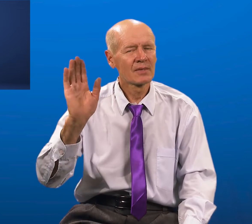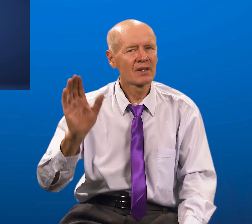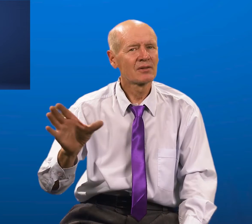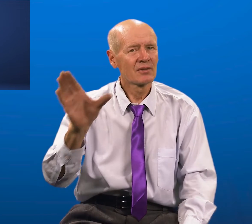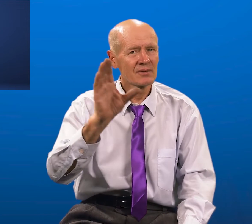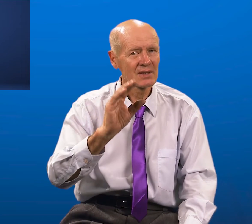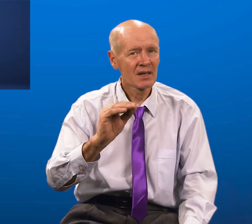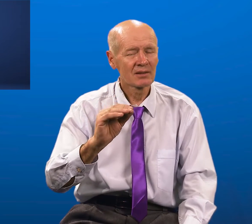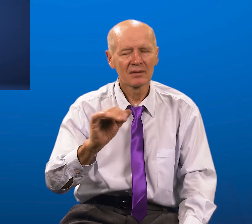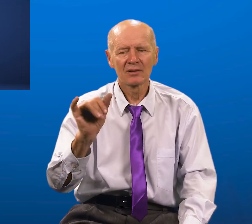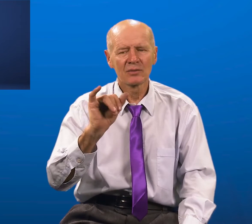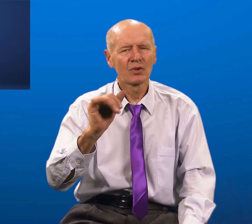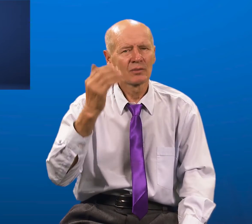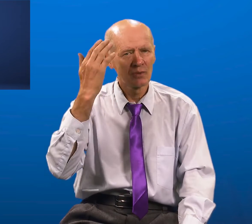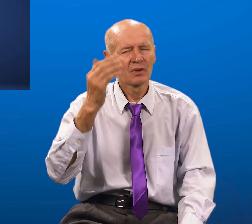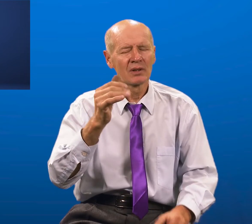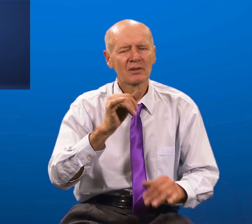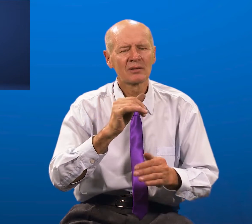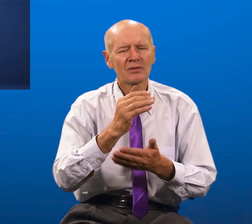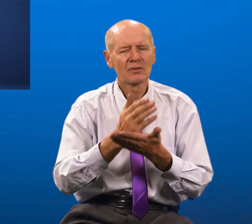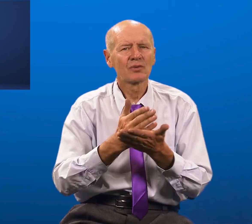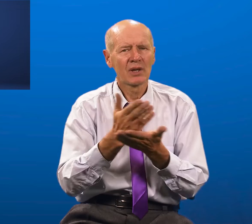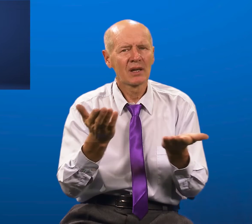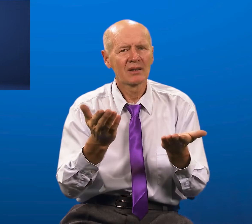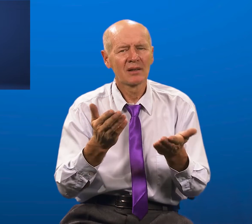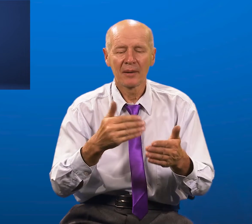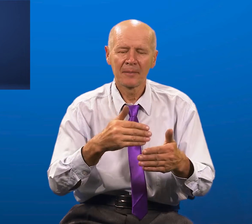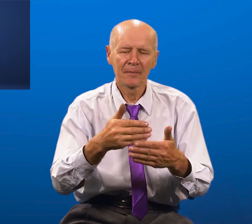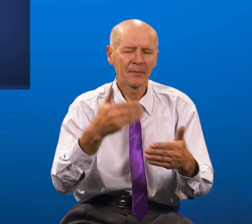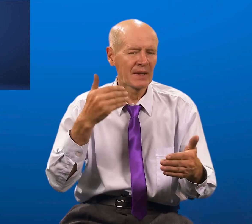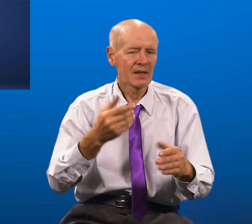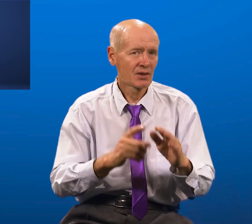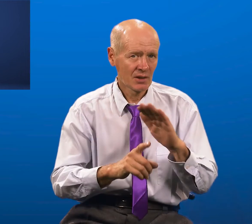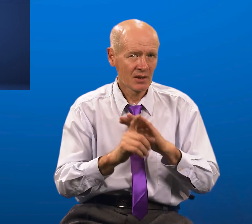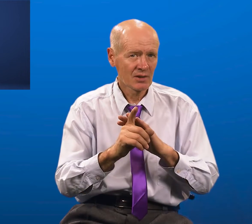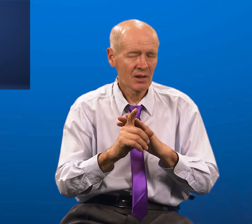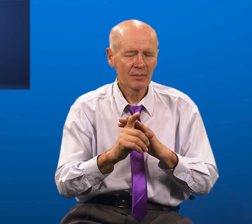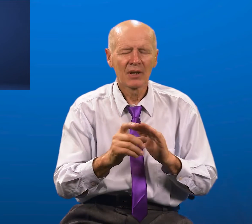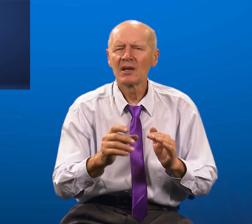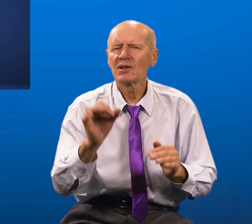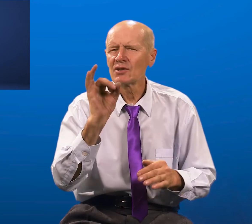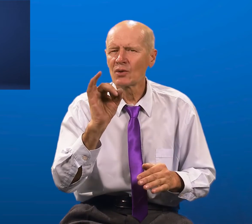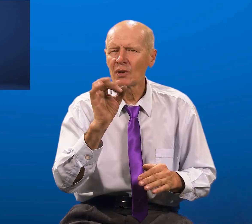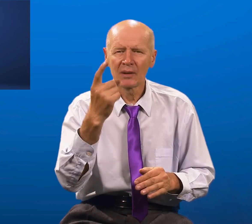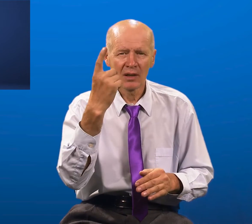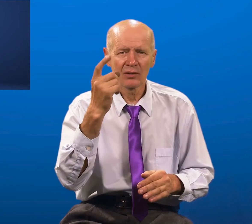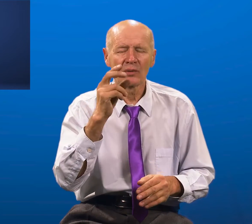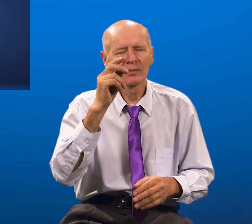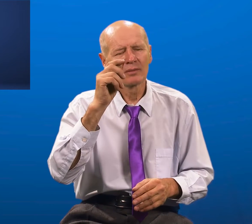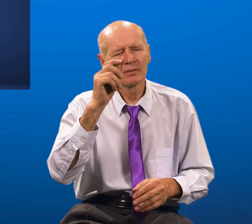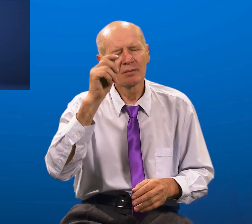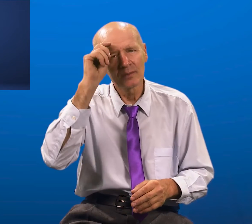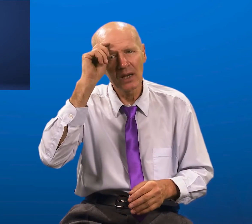Приветствую всех на субботнем богослужении. И перед началом желал бы вам рассказать историю об одном мальчике, который